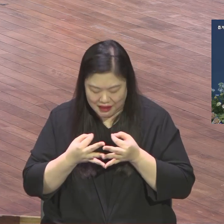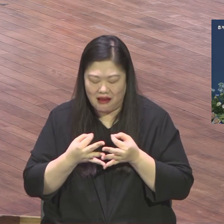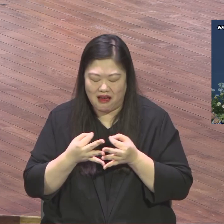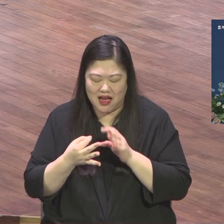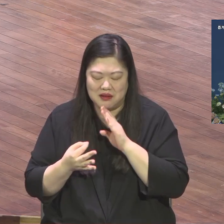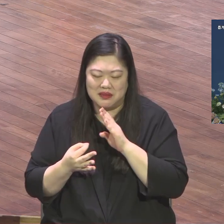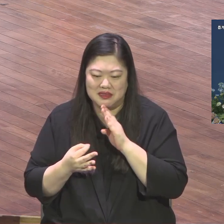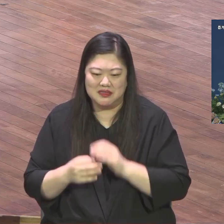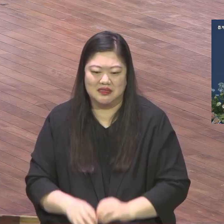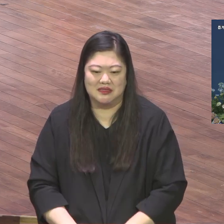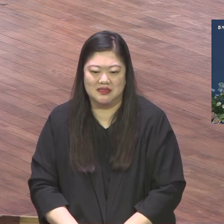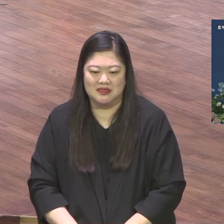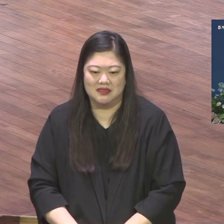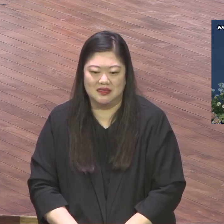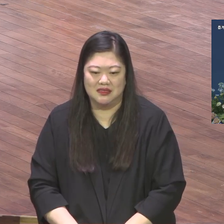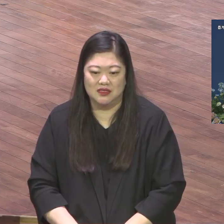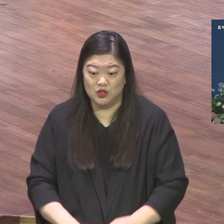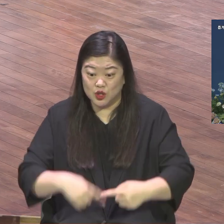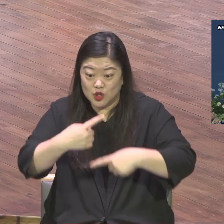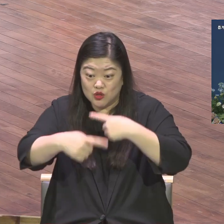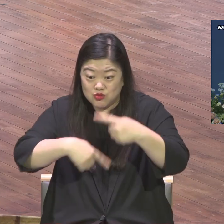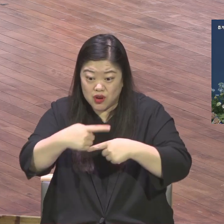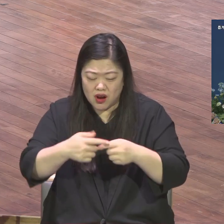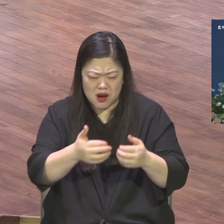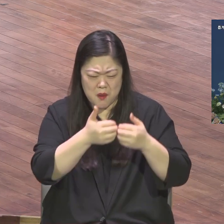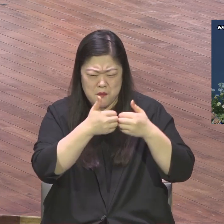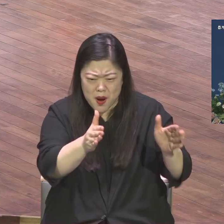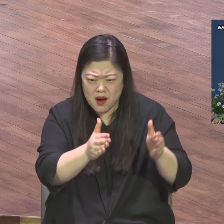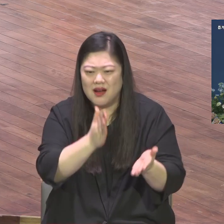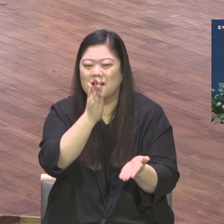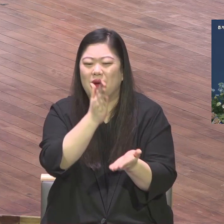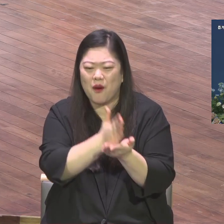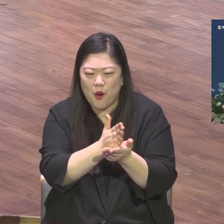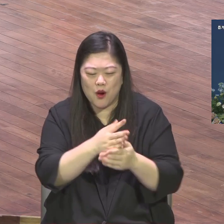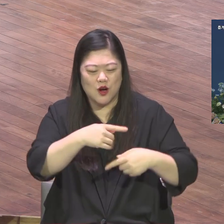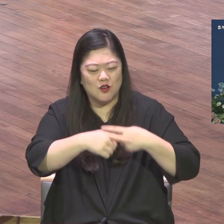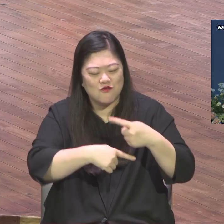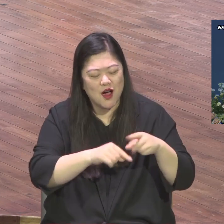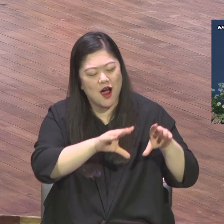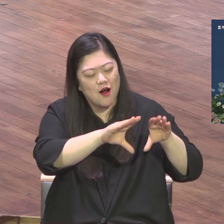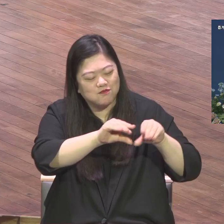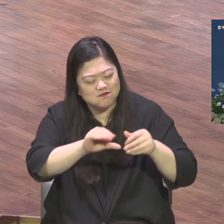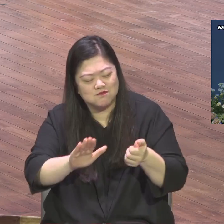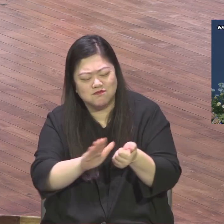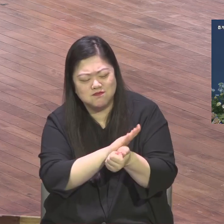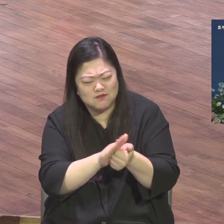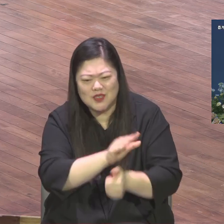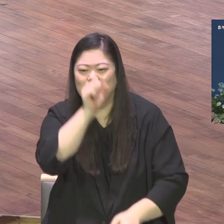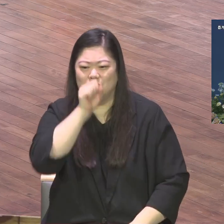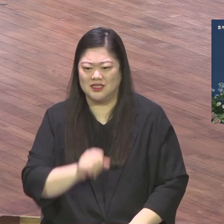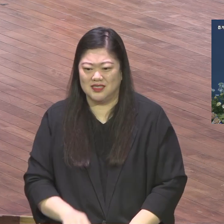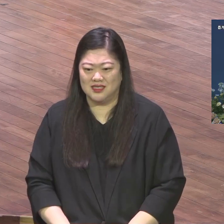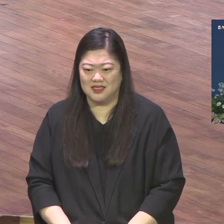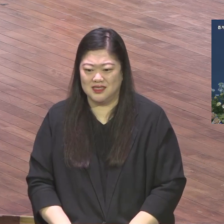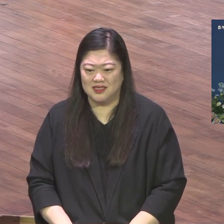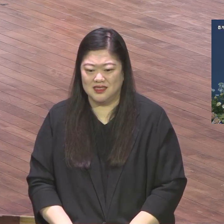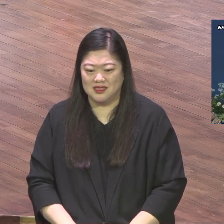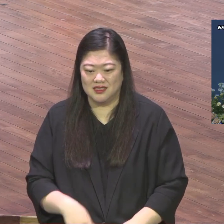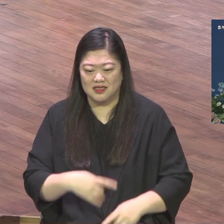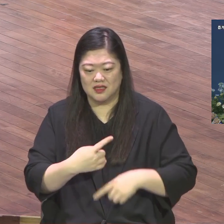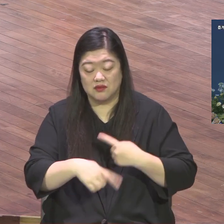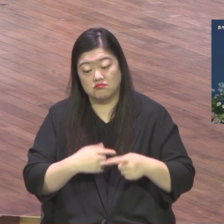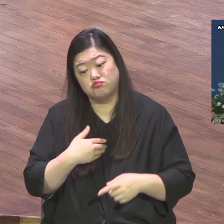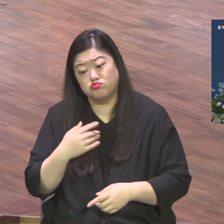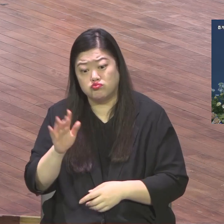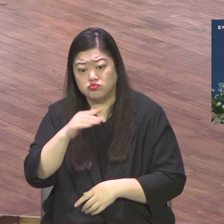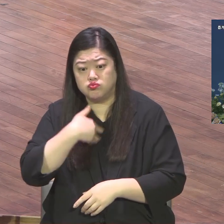살리는 선택이에요. 살려. 죽이지 마세요. 막 지적하면 맞아요. 맞아. 맞는데 그거 다 틀린 거예요.